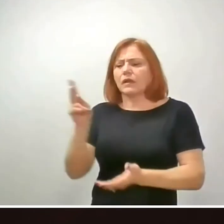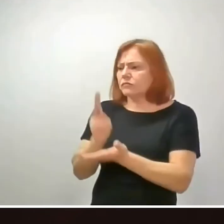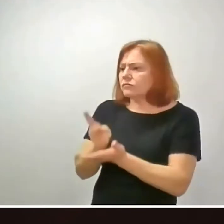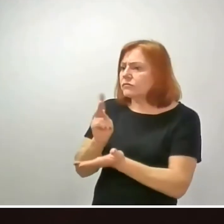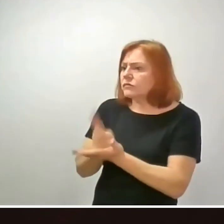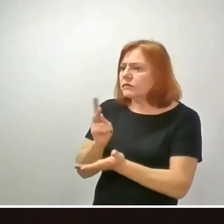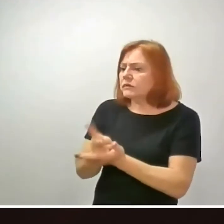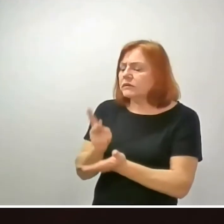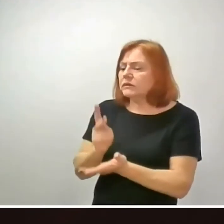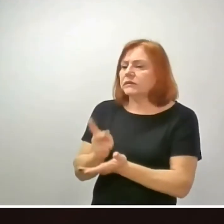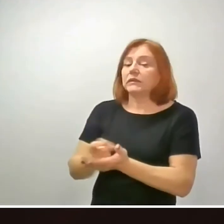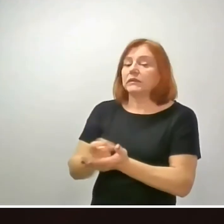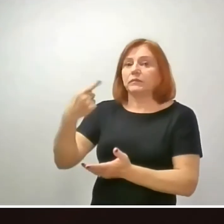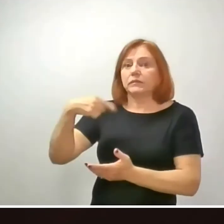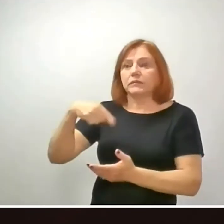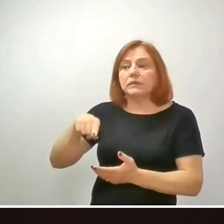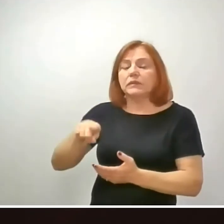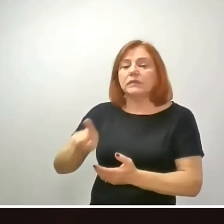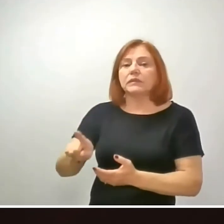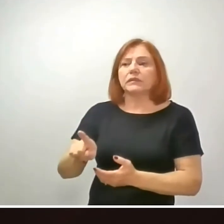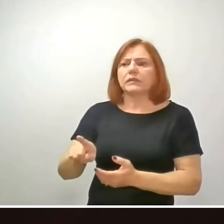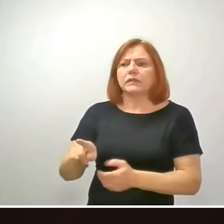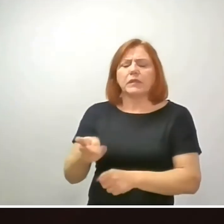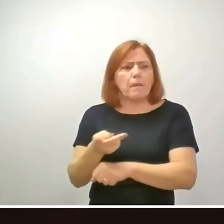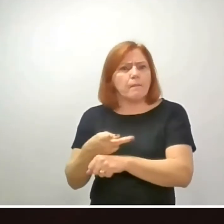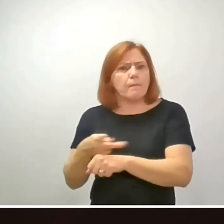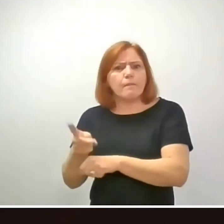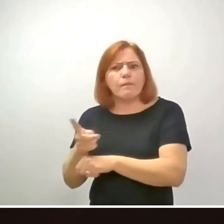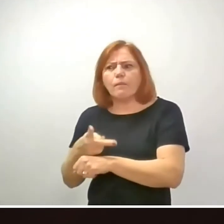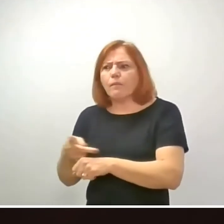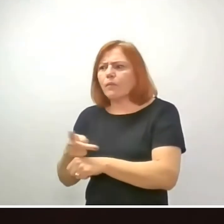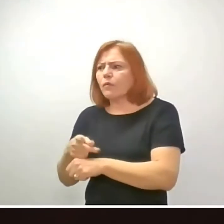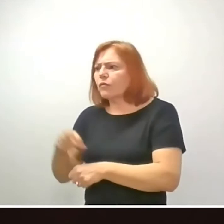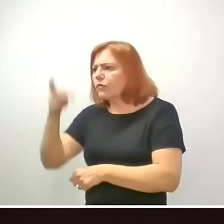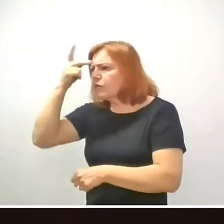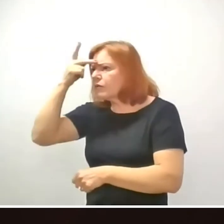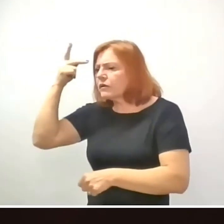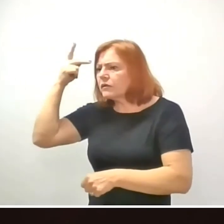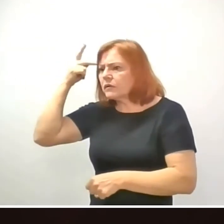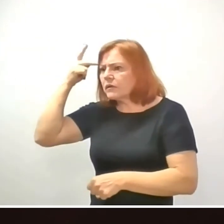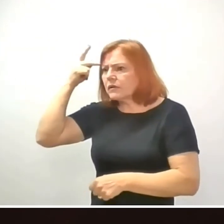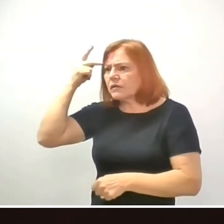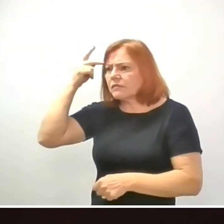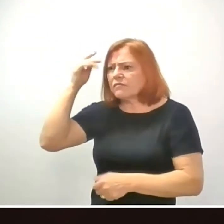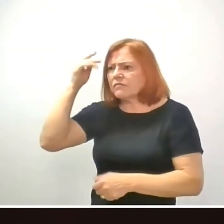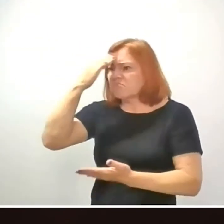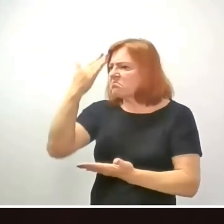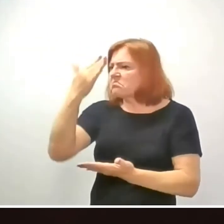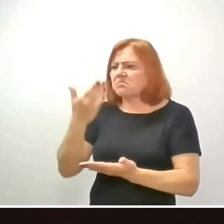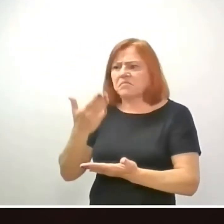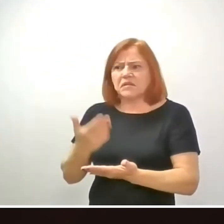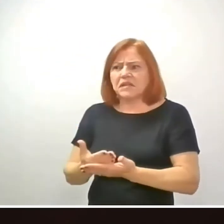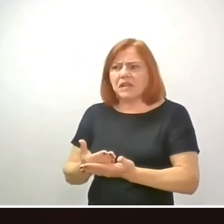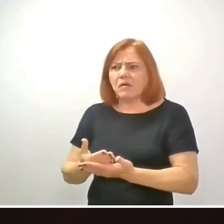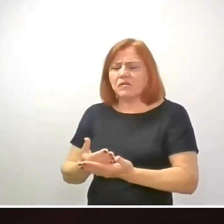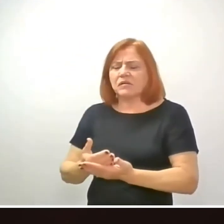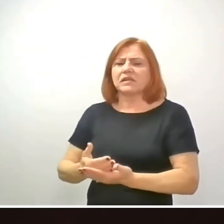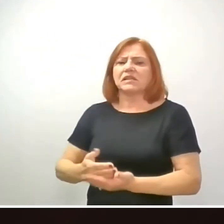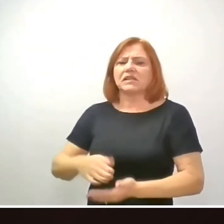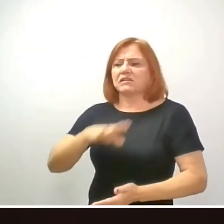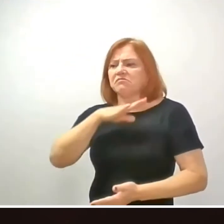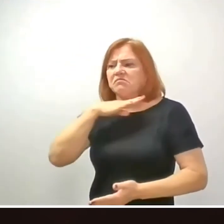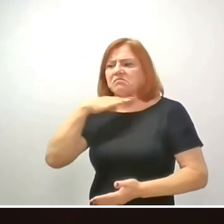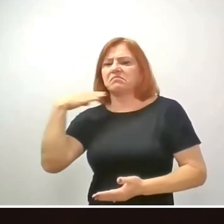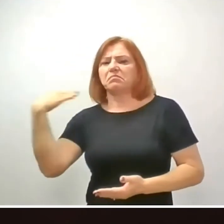principal apoio e a fonte de instrução dos albigenses, e da qual extraíam suas